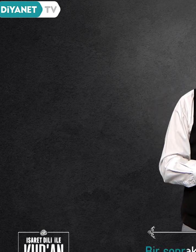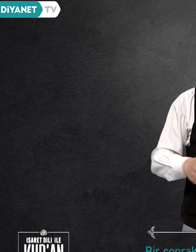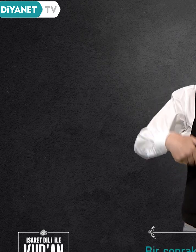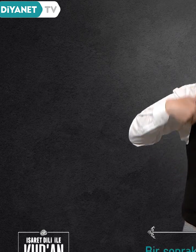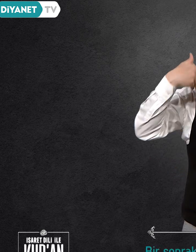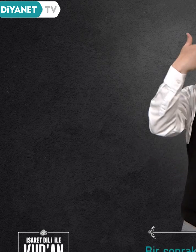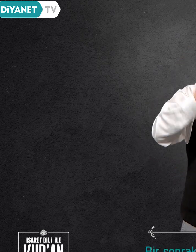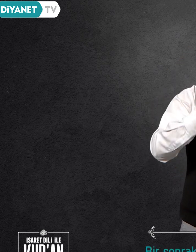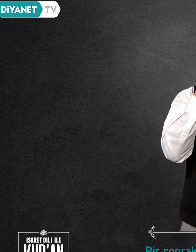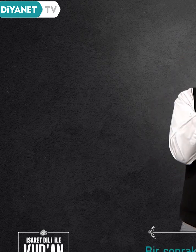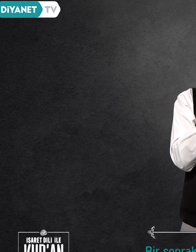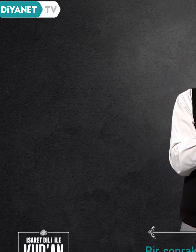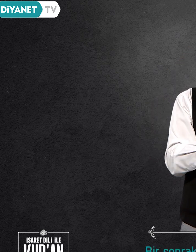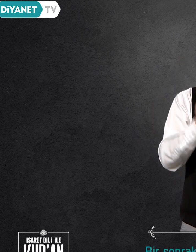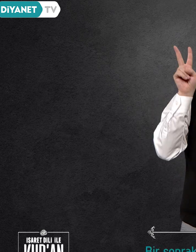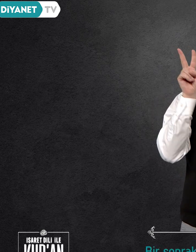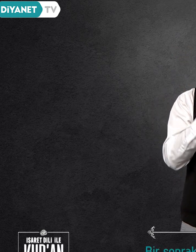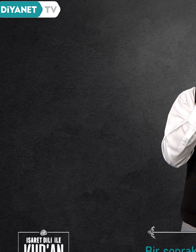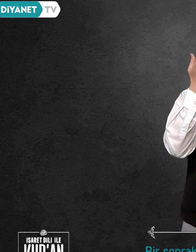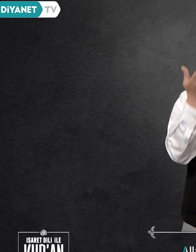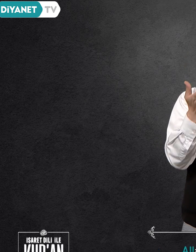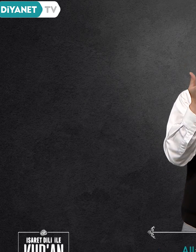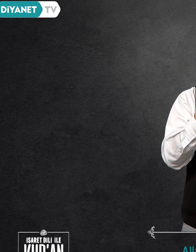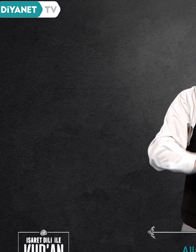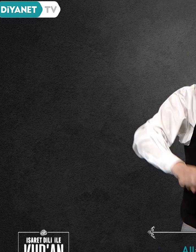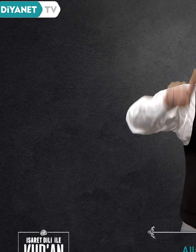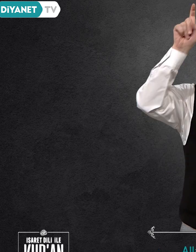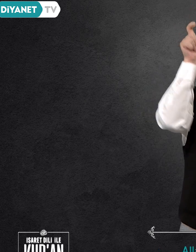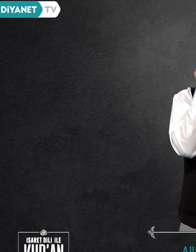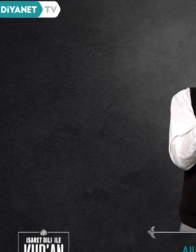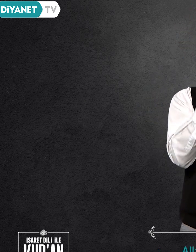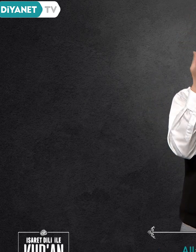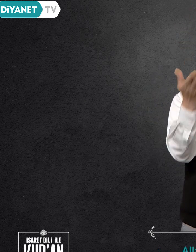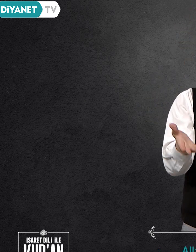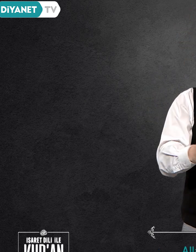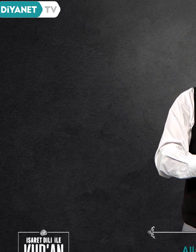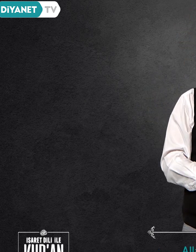sonraki derste görüşmek üzere Allah'a emanet olun o